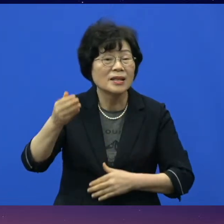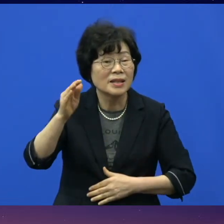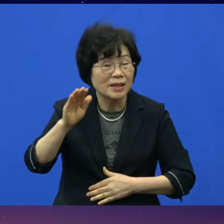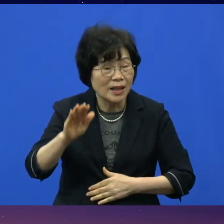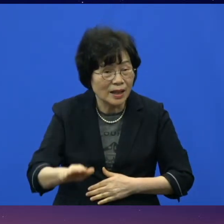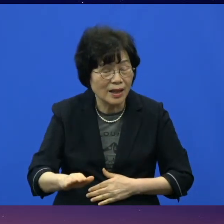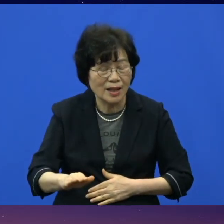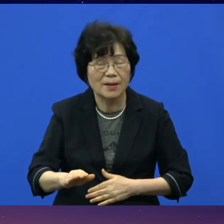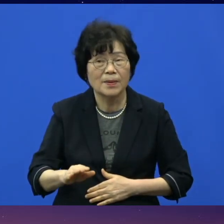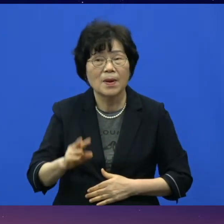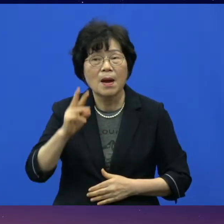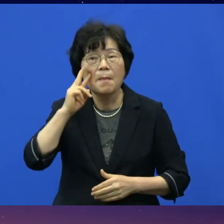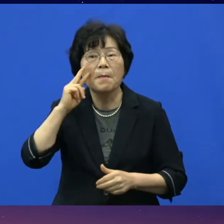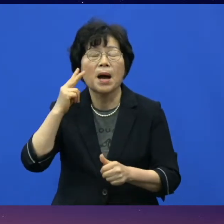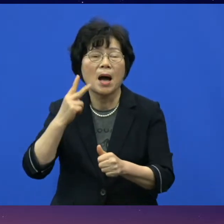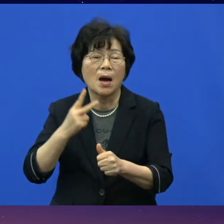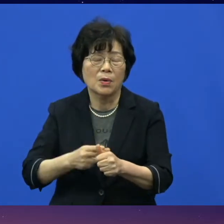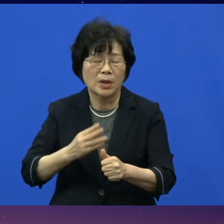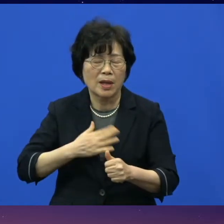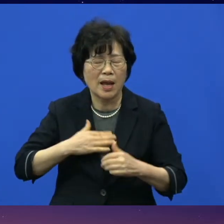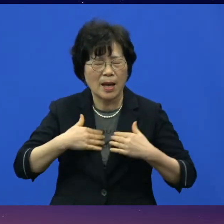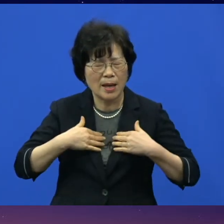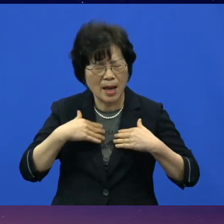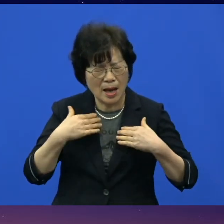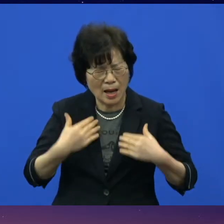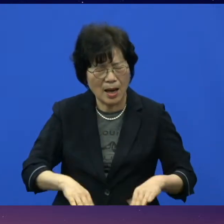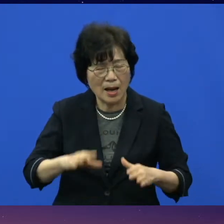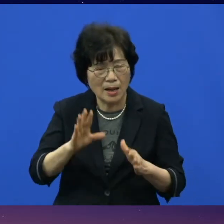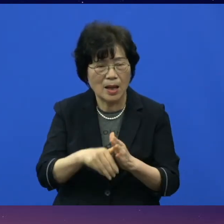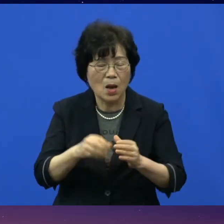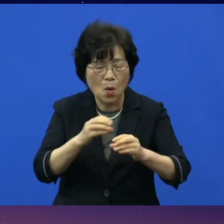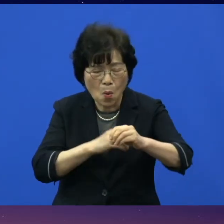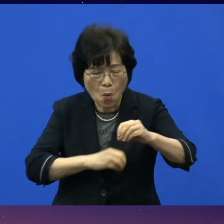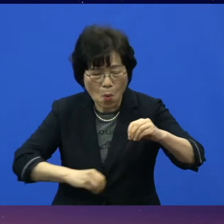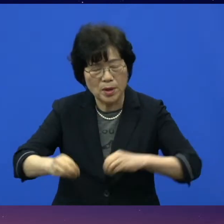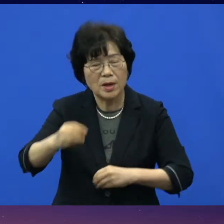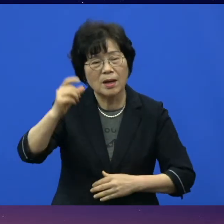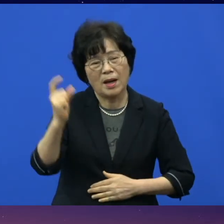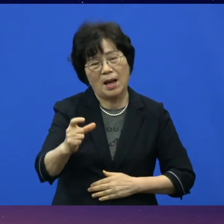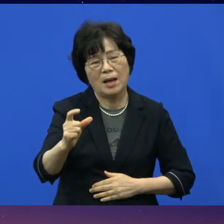바울이 그러잖아요. 내가 약할 때 강함이라. 패러독스를 얘기하는.